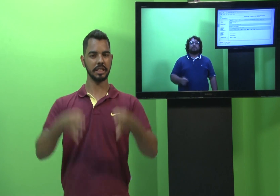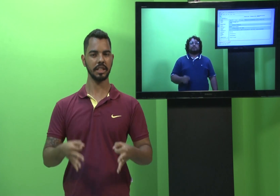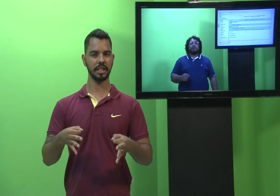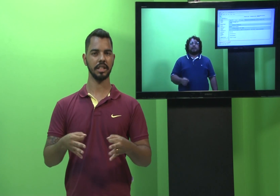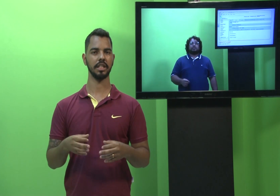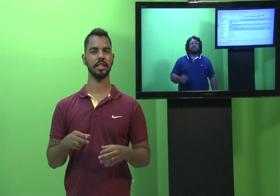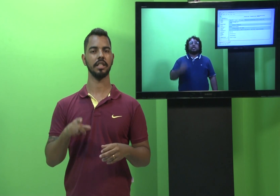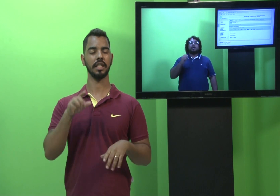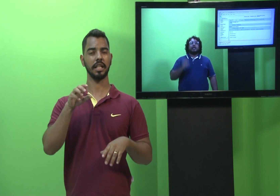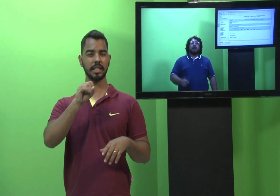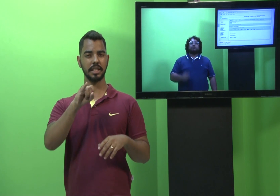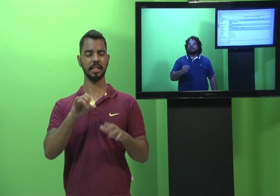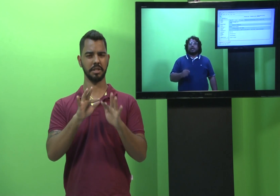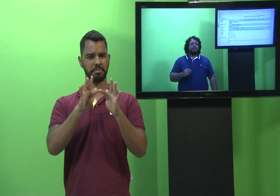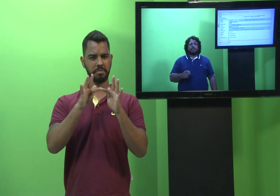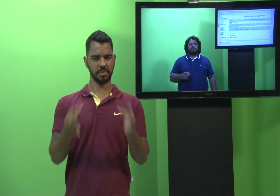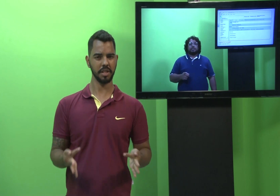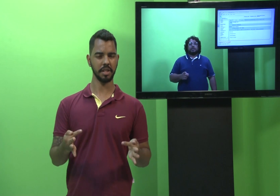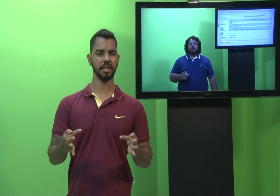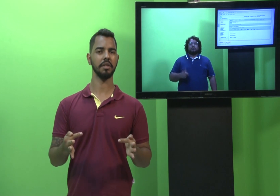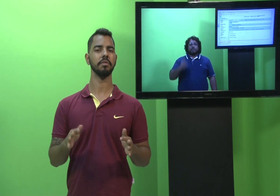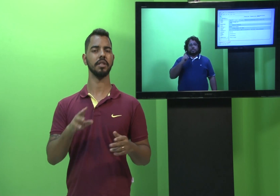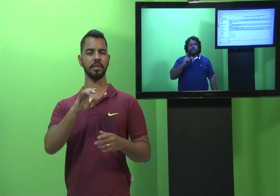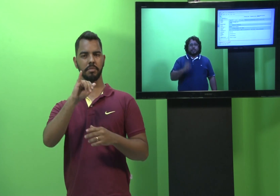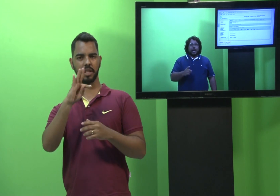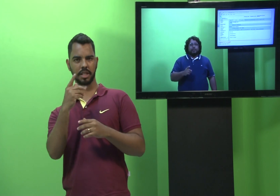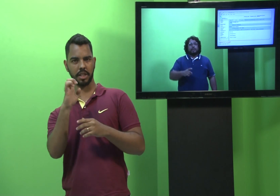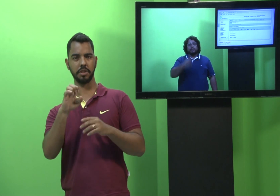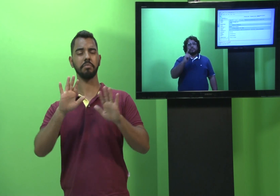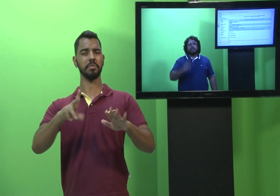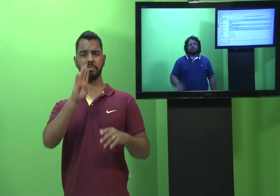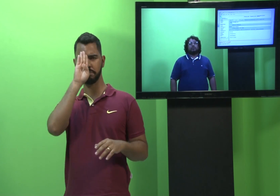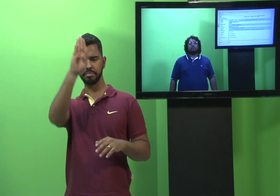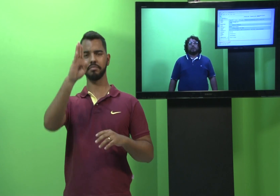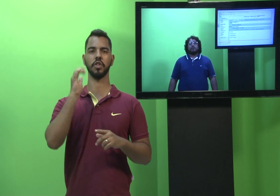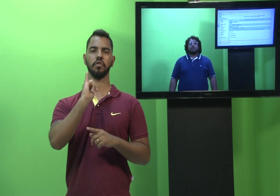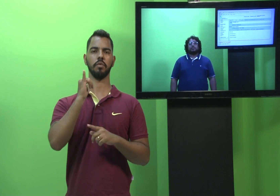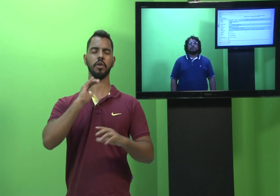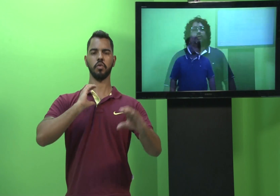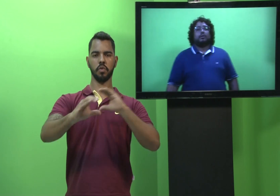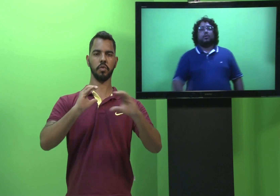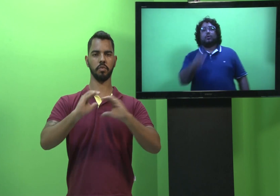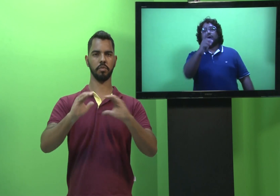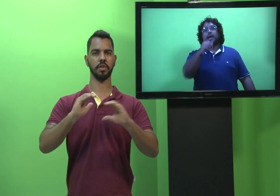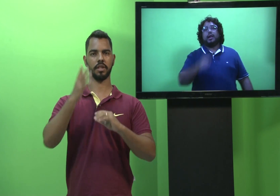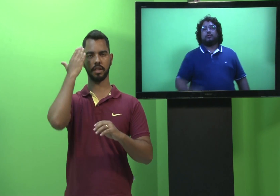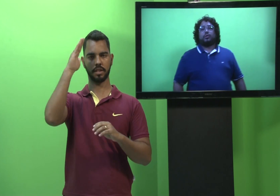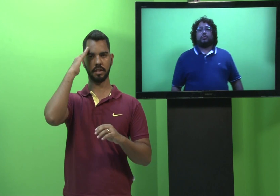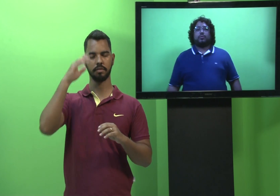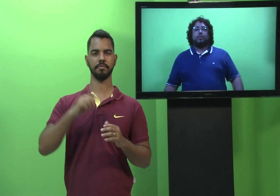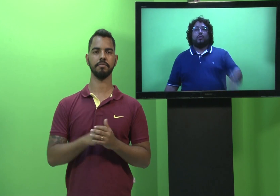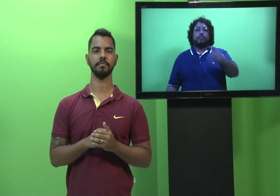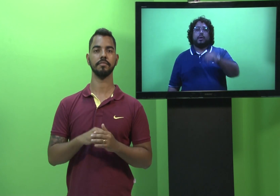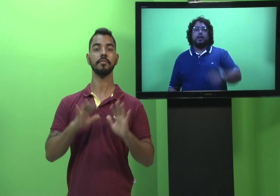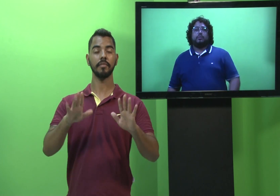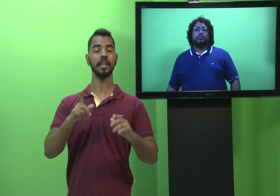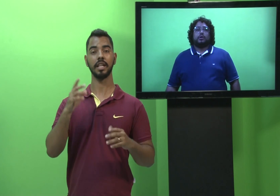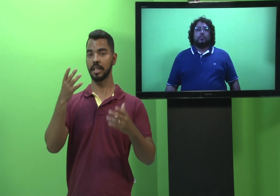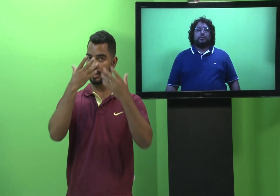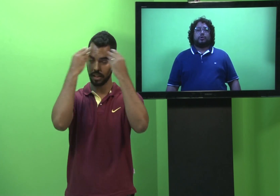simples bilhete. Não se deve esquecer o destinatário e a assinatura do bilhete. O correio eletrônico ou e-mail, por